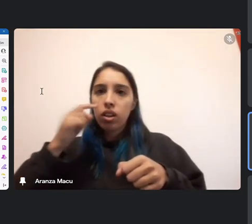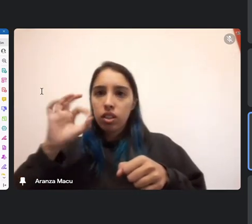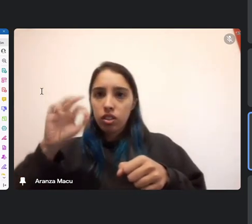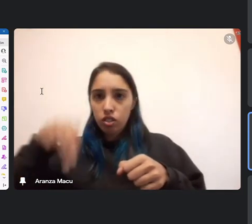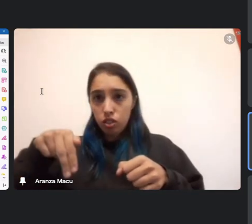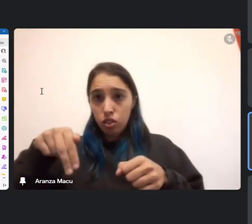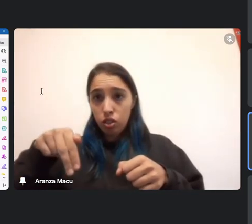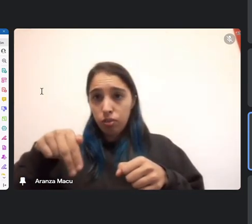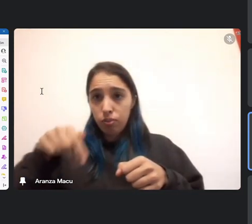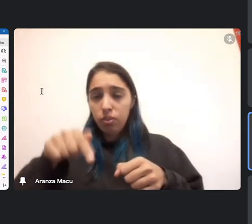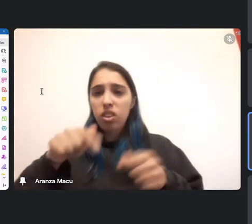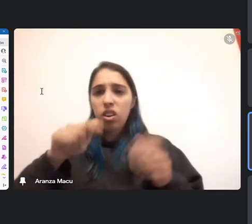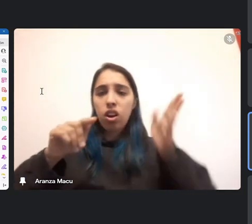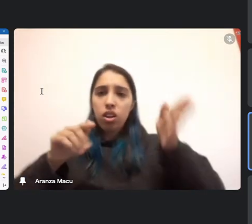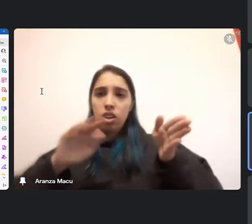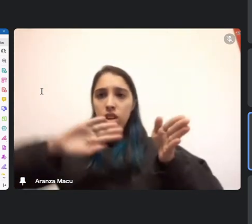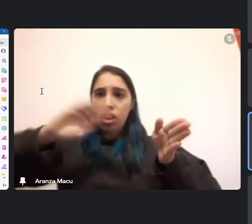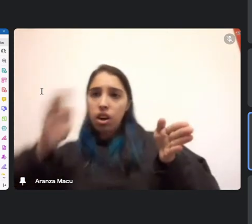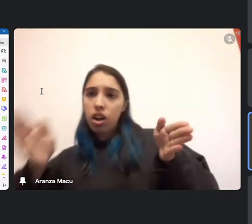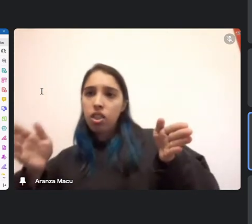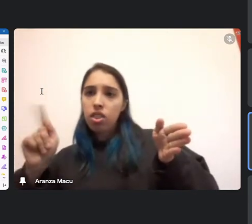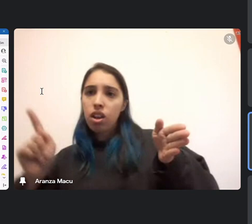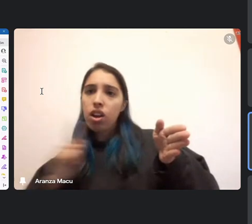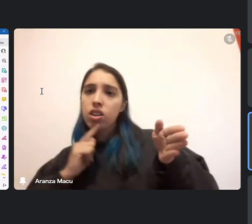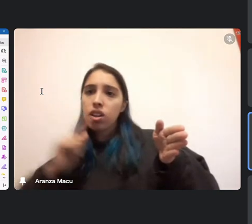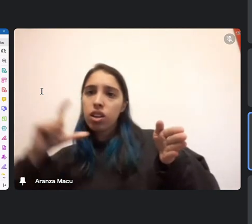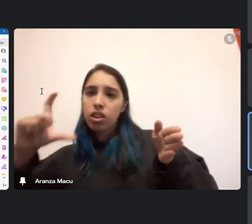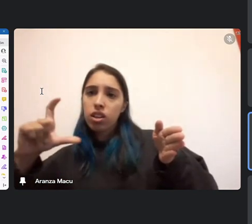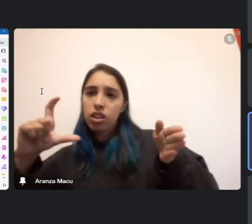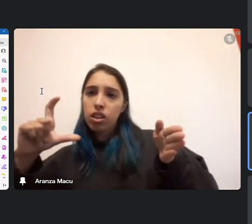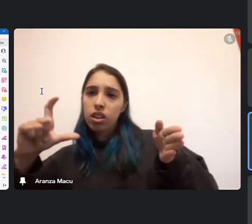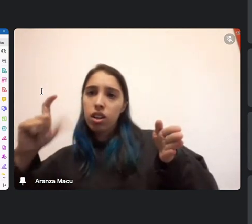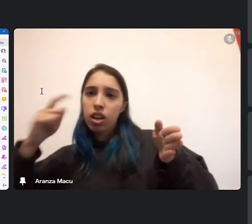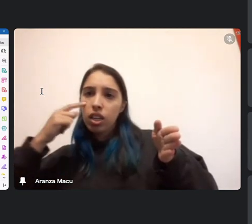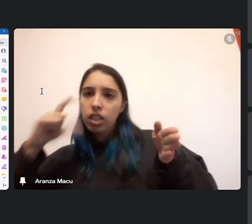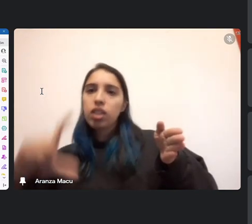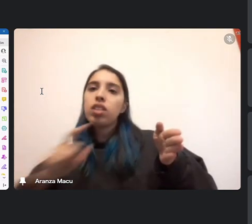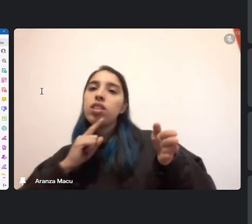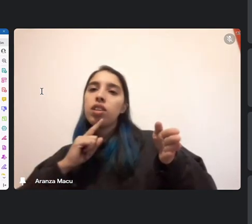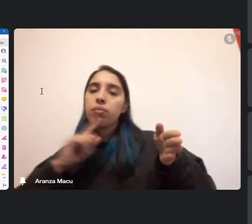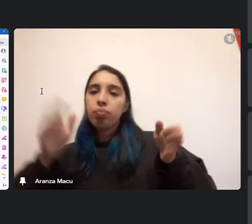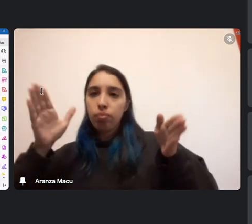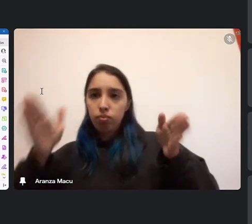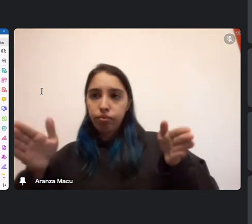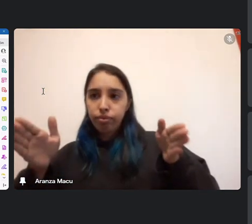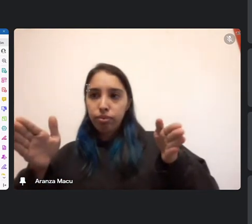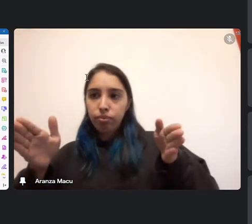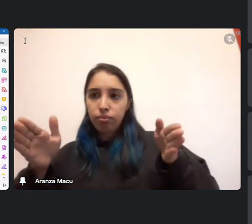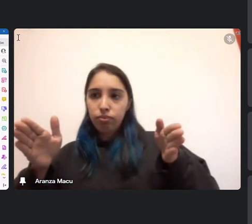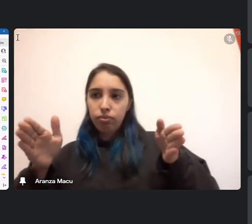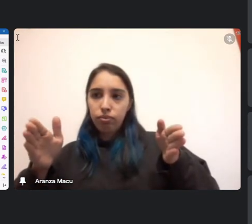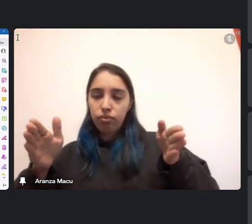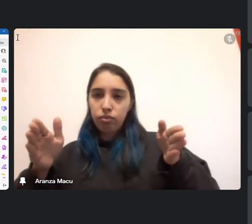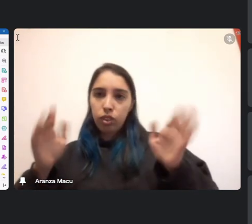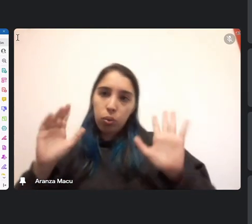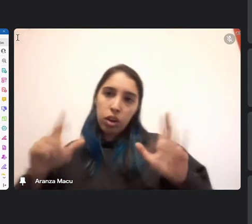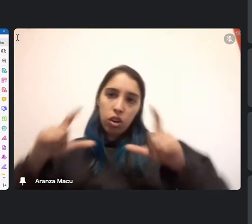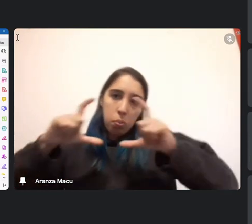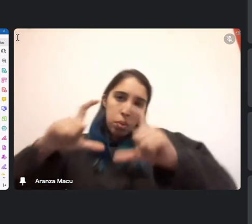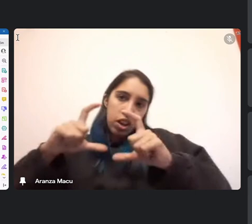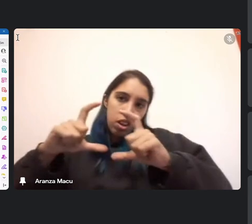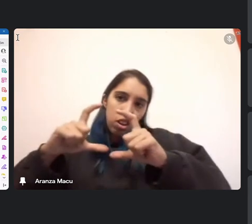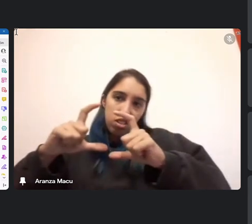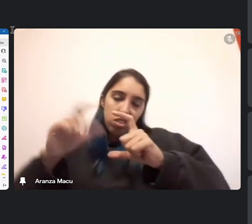el tick entre paréntesis. Claro, bueno, lo de paréntesis puede ir aparte, ¿sí? Eso queda así